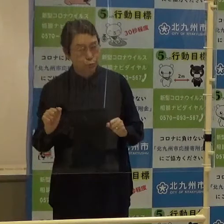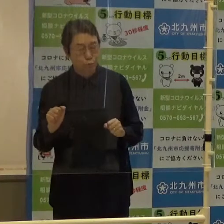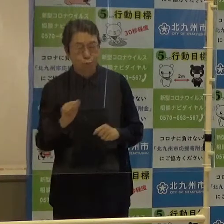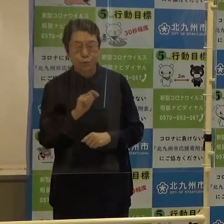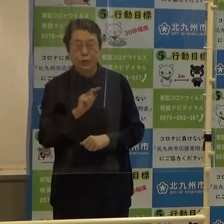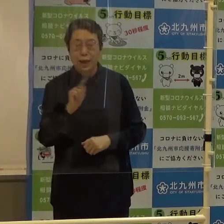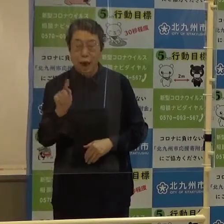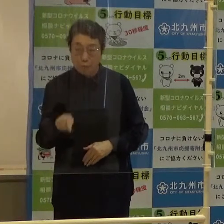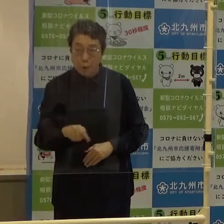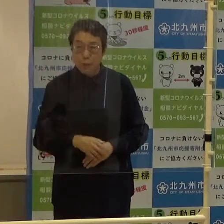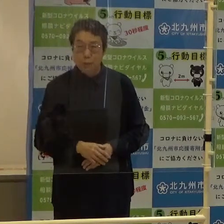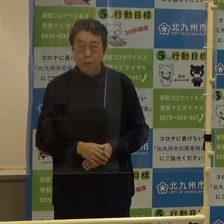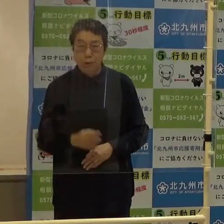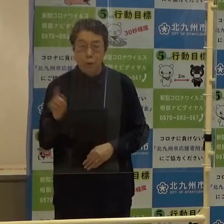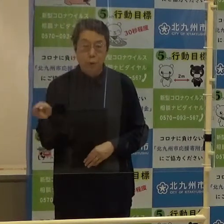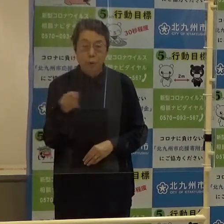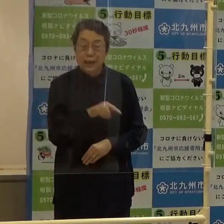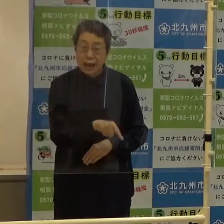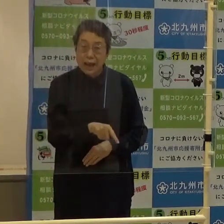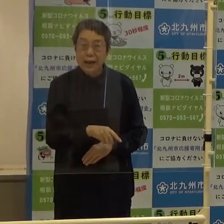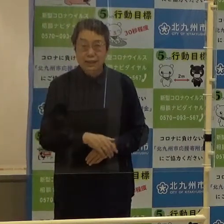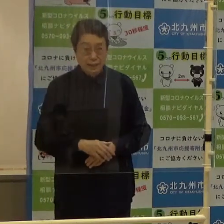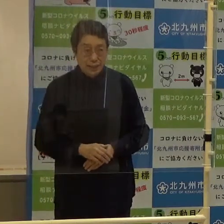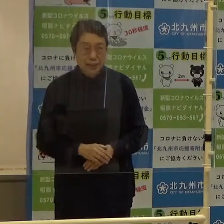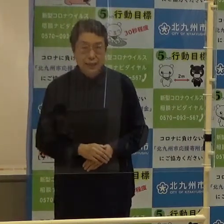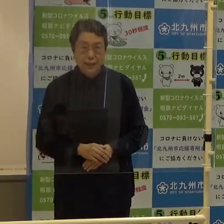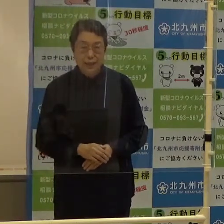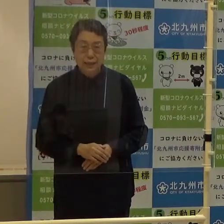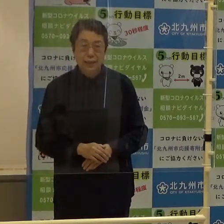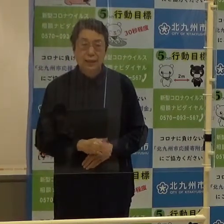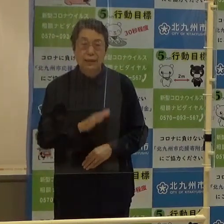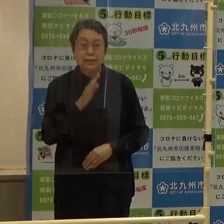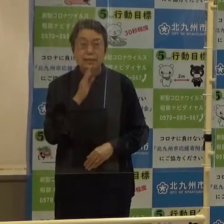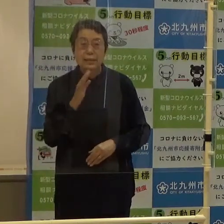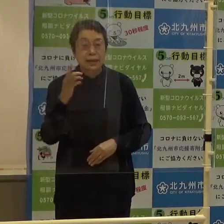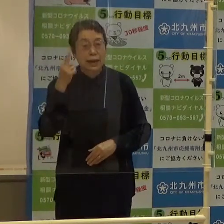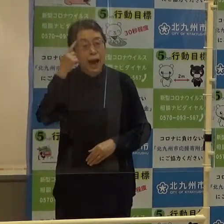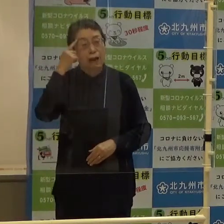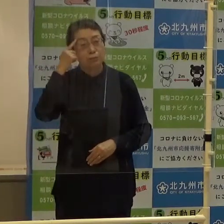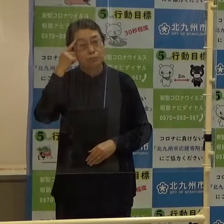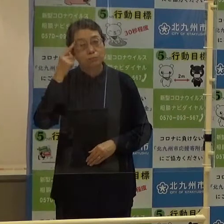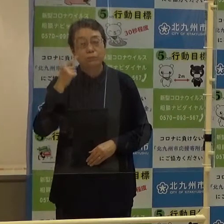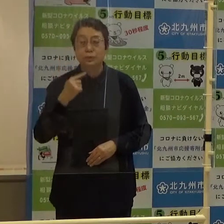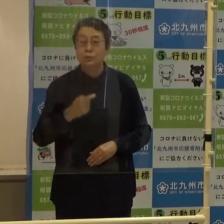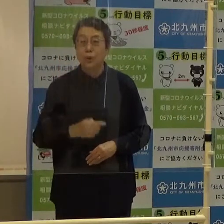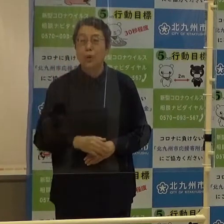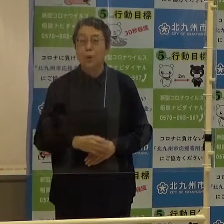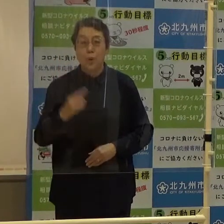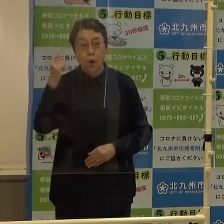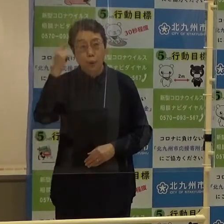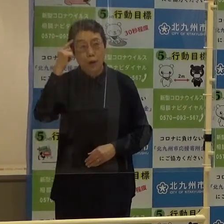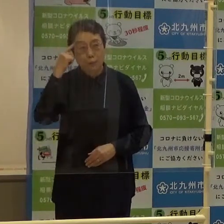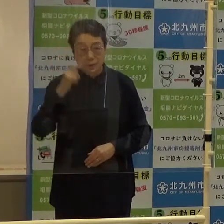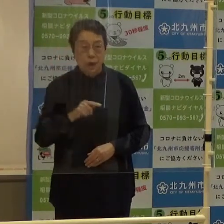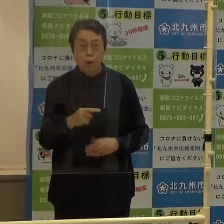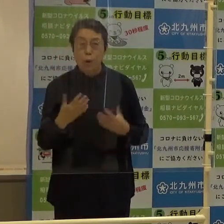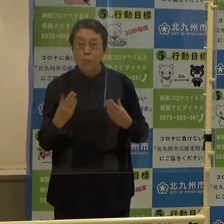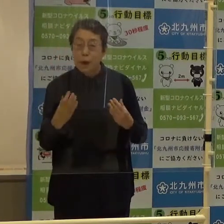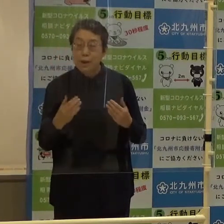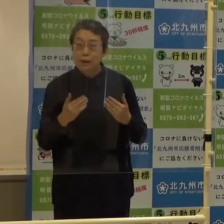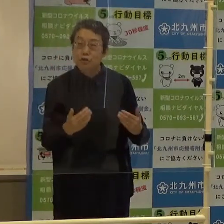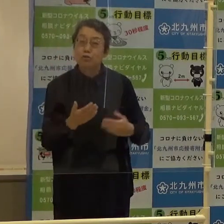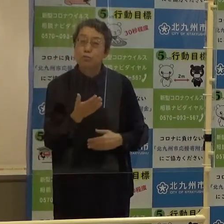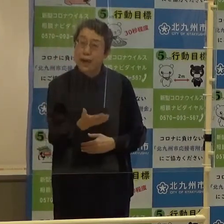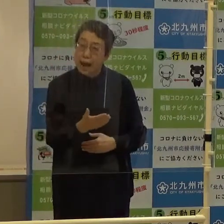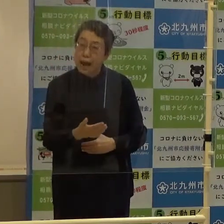実感できるかもしれない。ぜひそうなってほしいと思うんですけれども、そういう状況をよく見ながらそのまま進むか、また